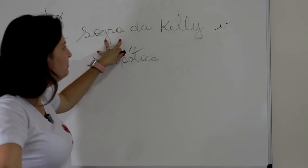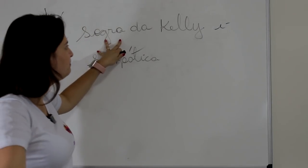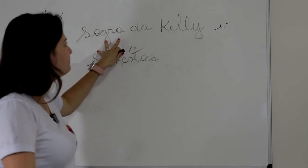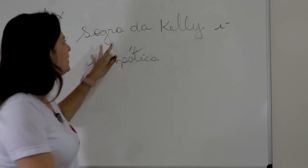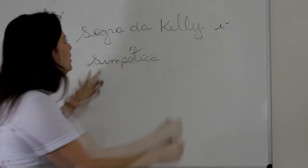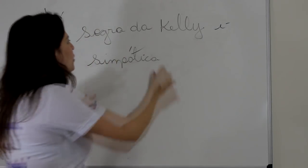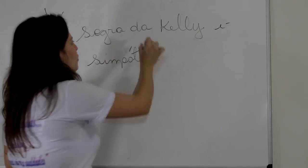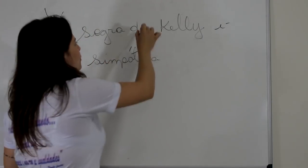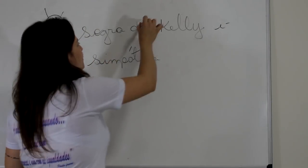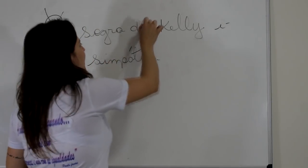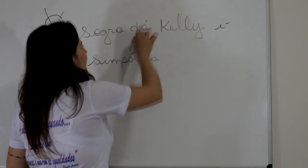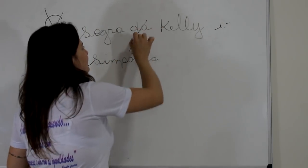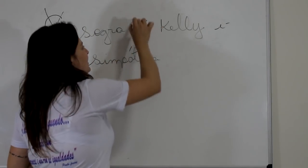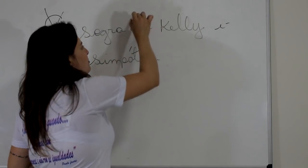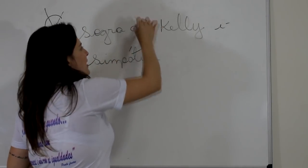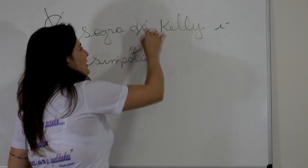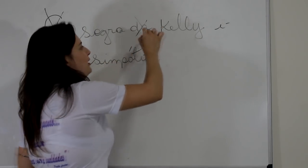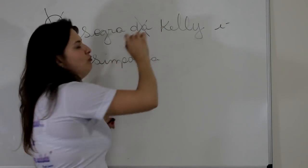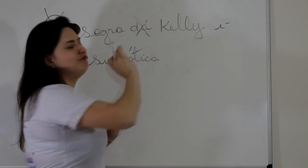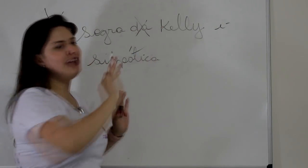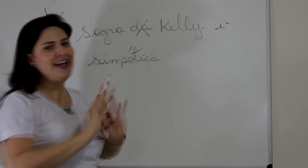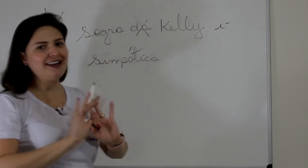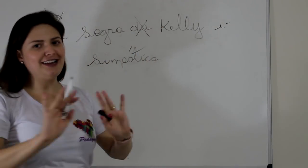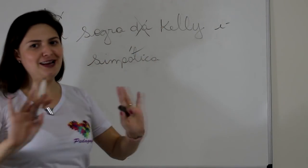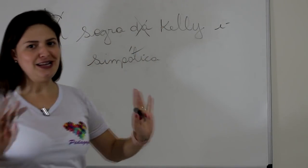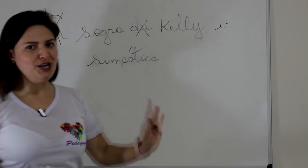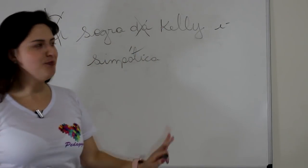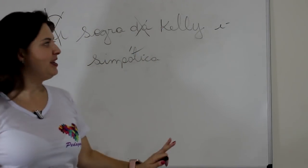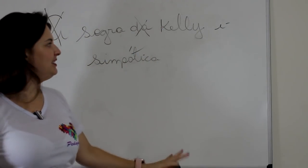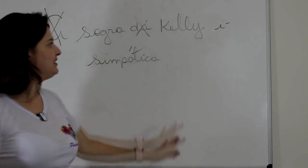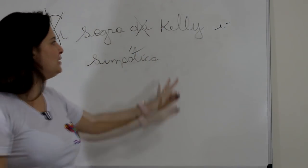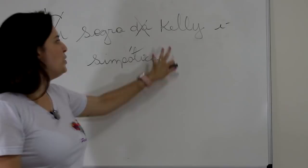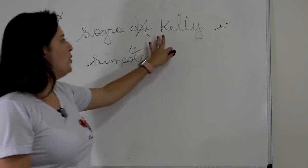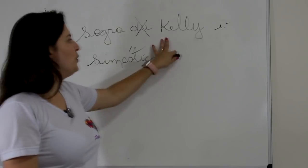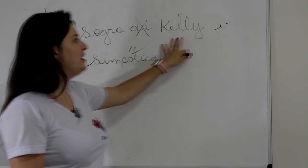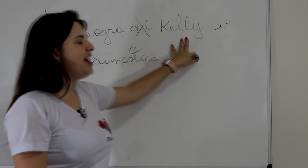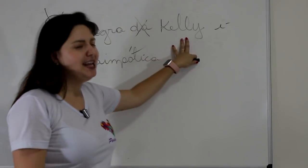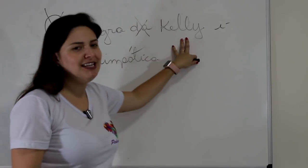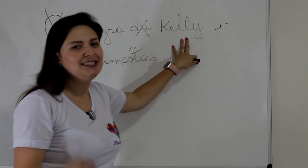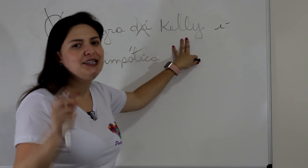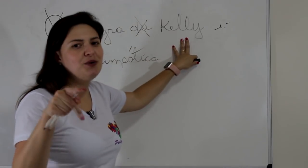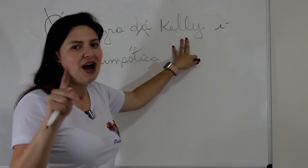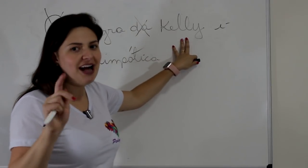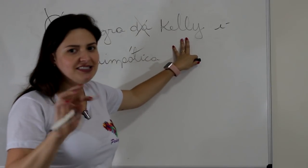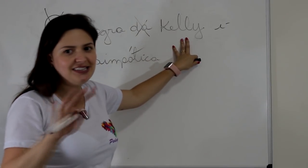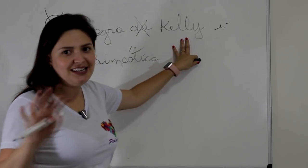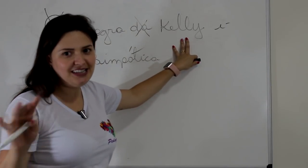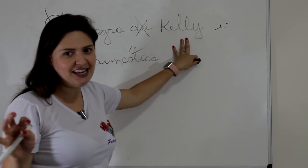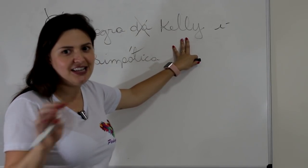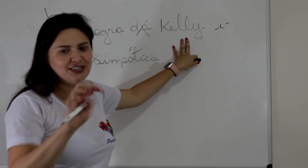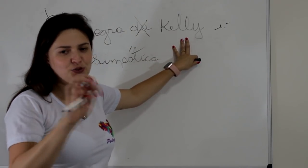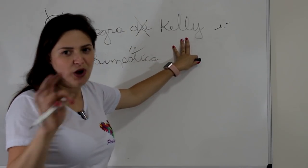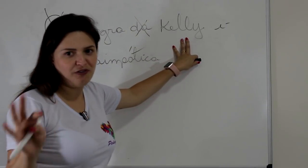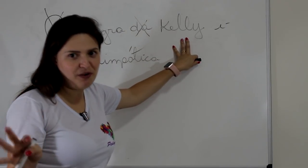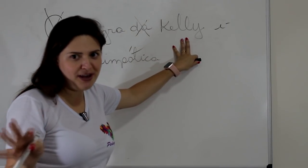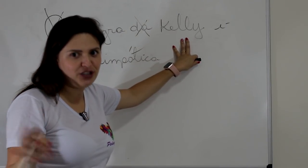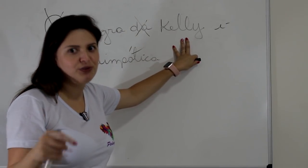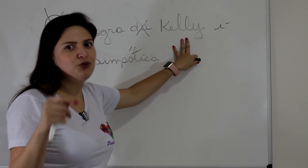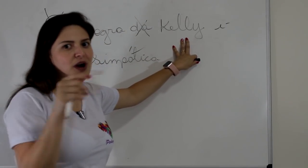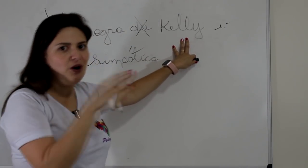aprendeu. O da também não tem na Libras. O Kelly são as letrinhas do alfabeto manual,